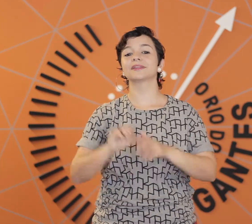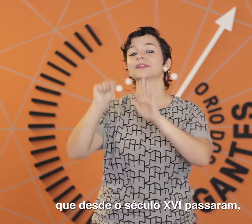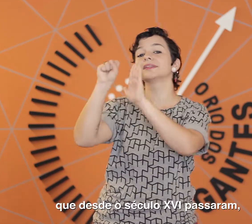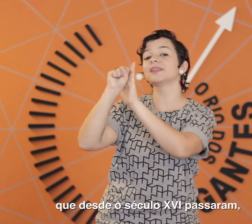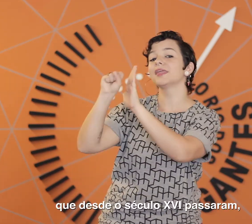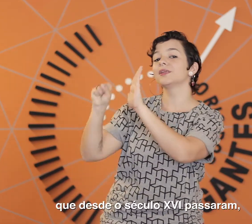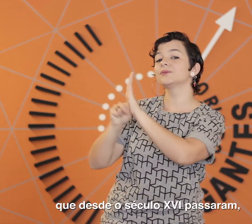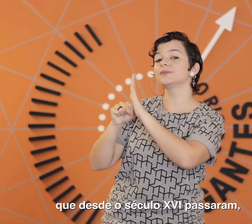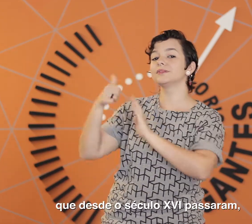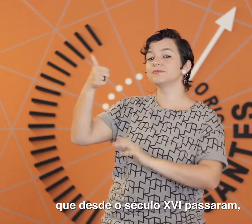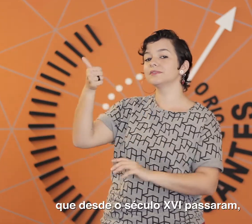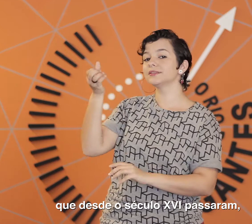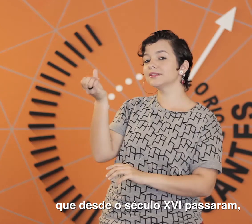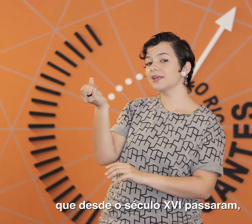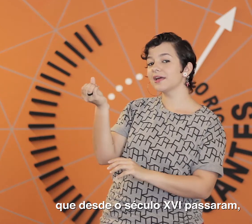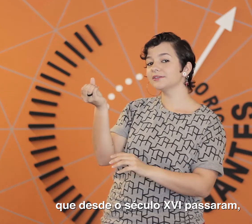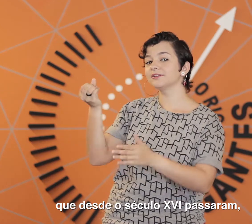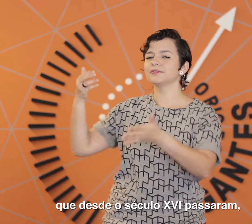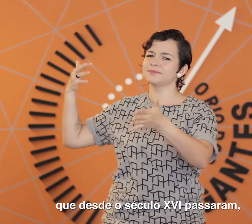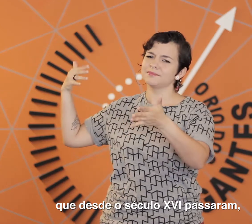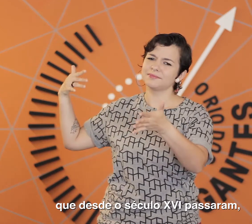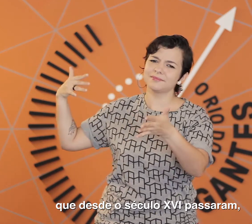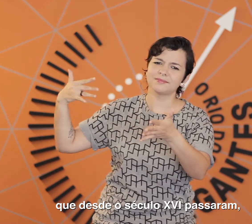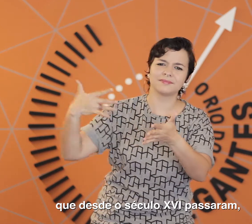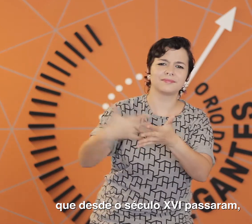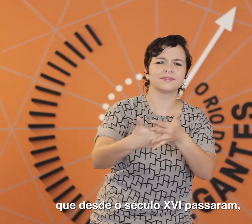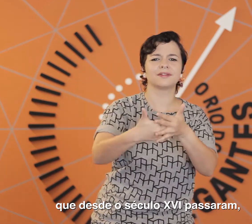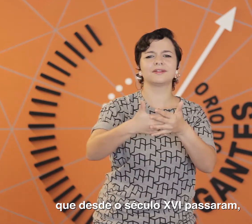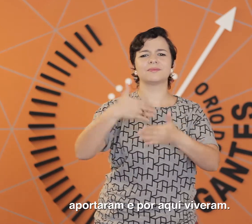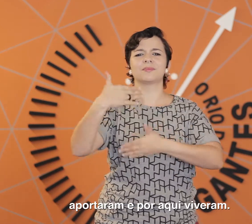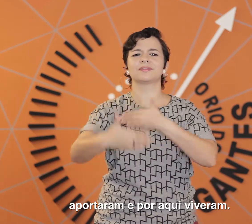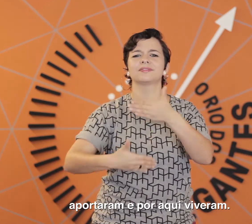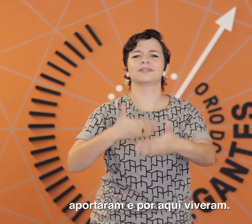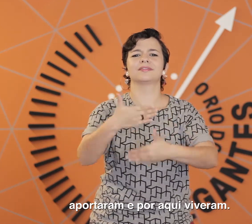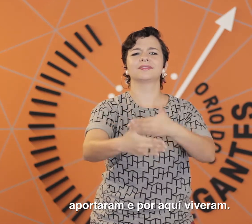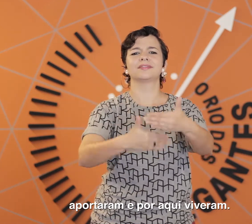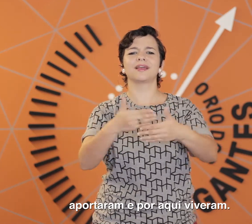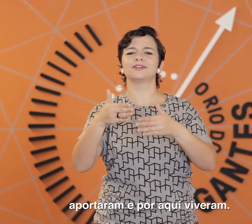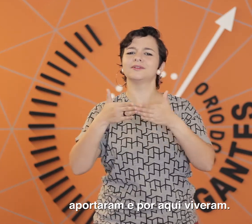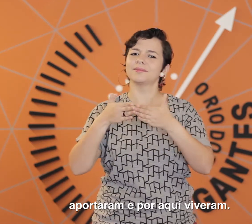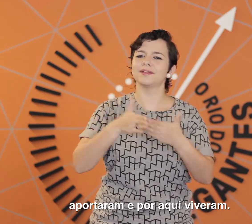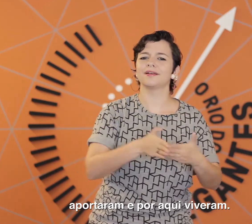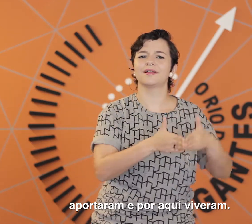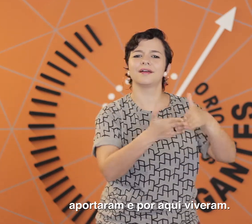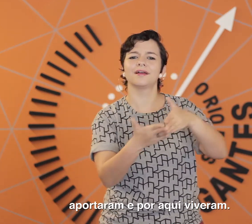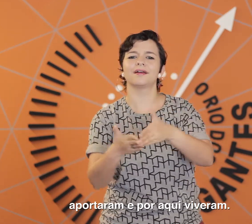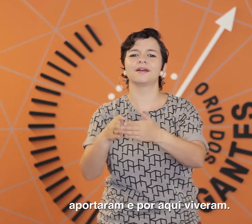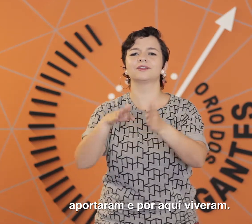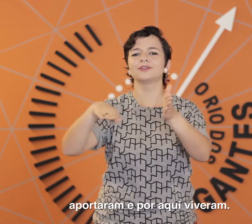que desde o século XVI passaram, aportaram e por aqui viveram.